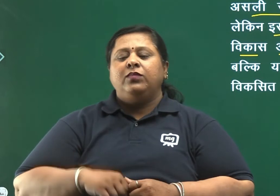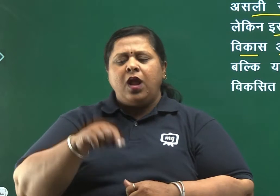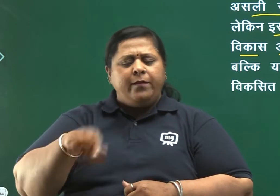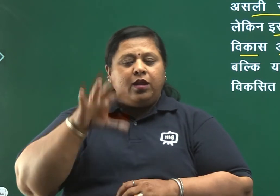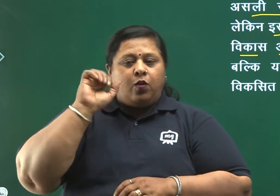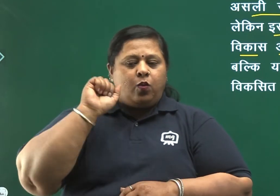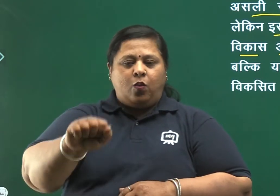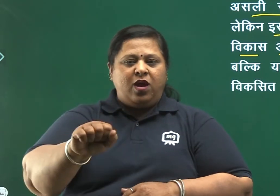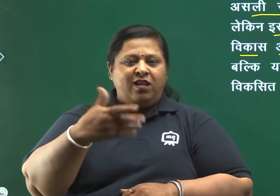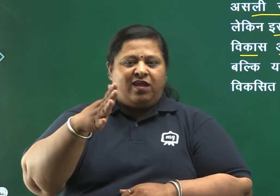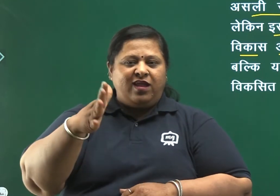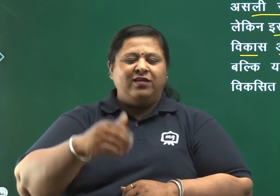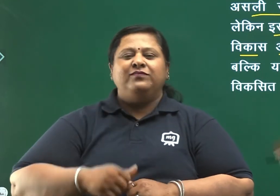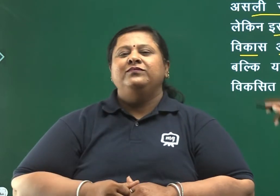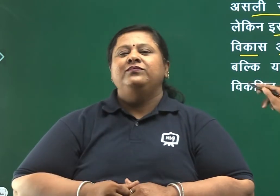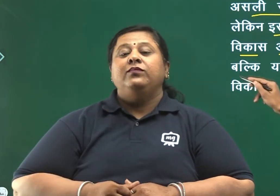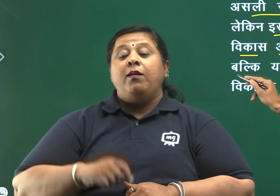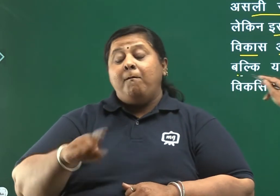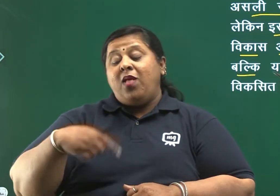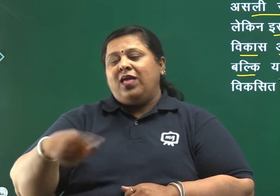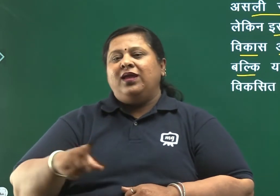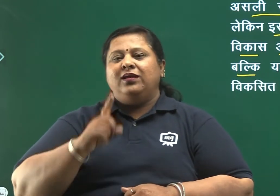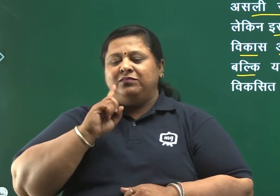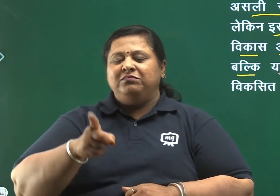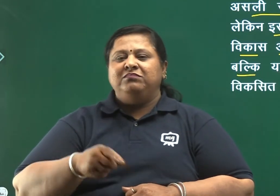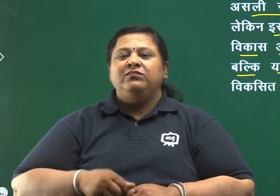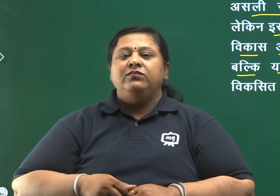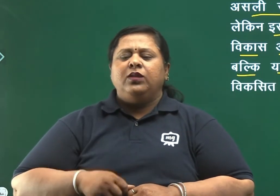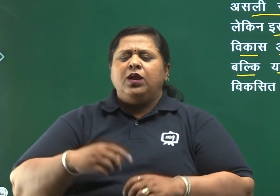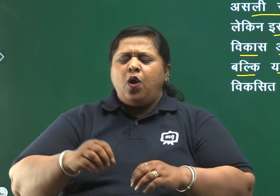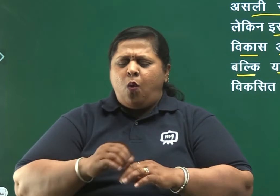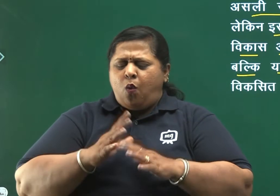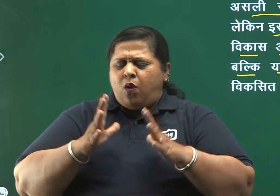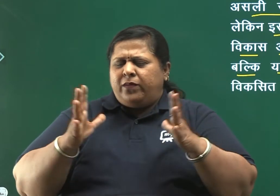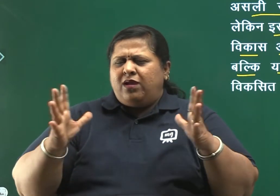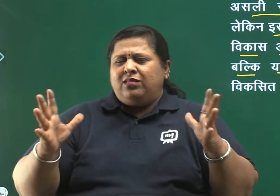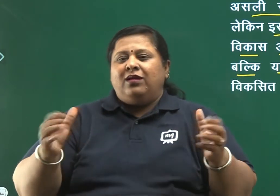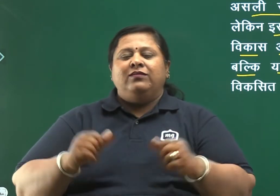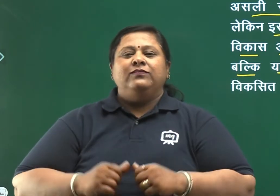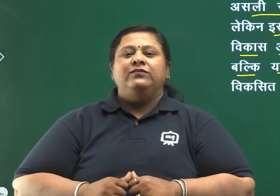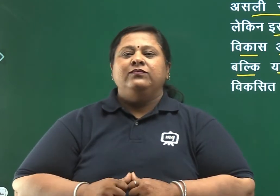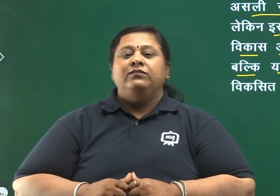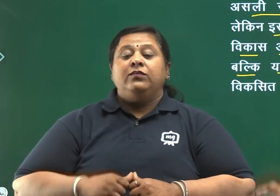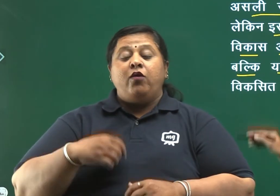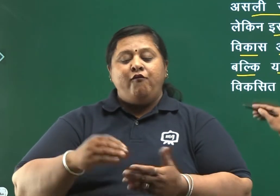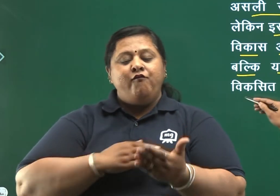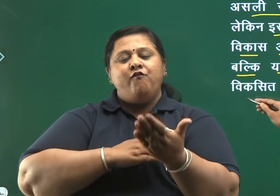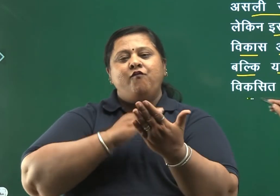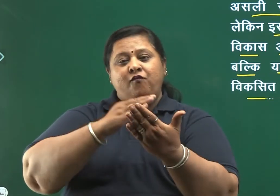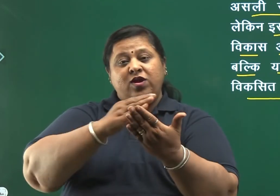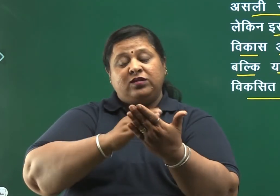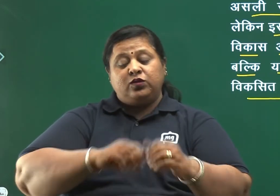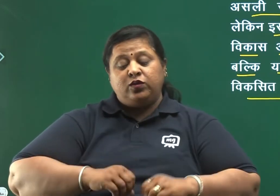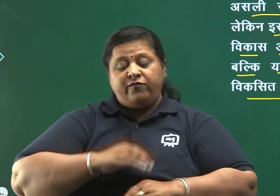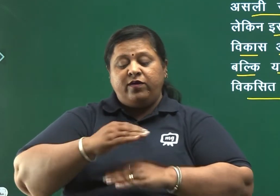अभी रुका नहीं है, बल्कि यह और भी अधिक विकसित होती जा रही